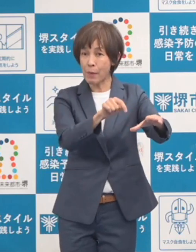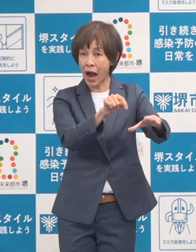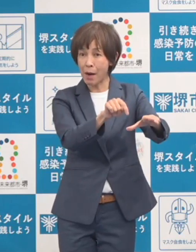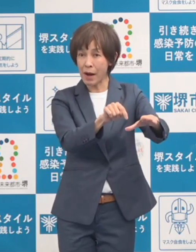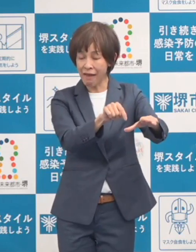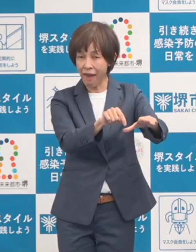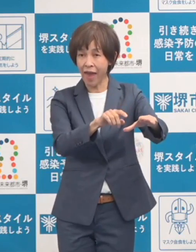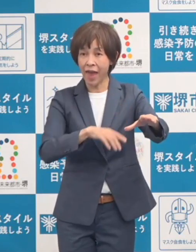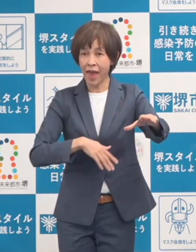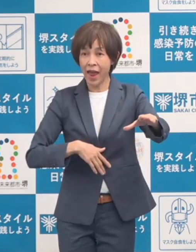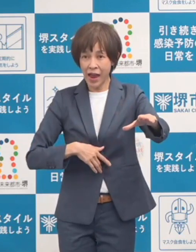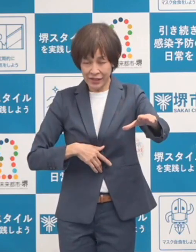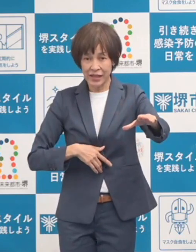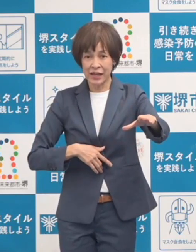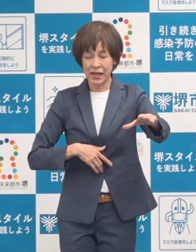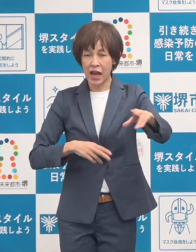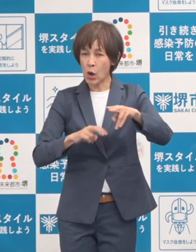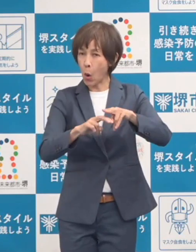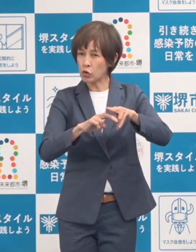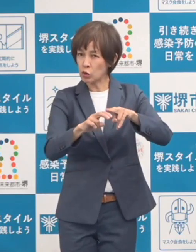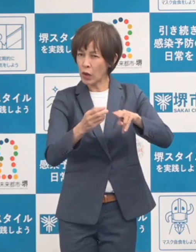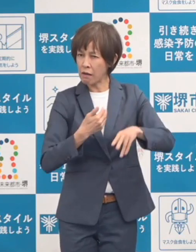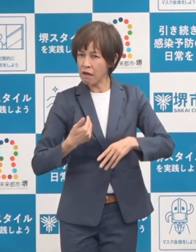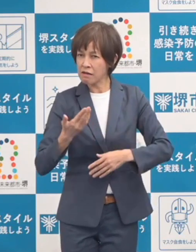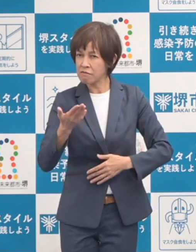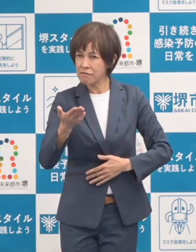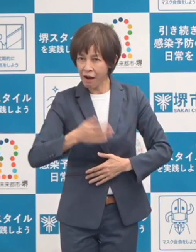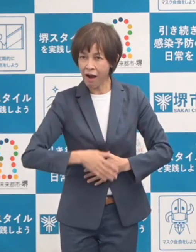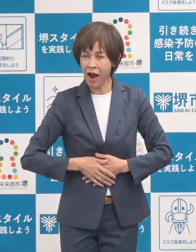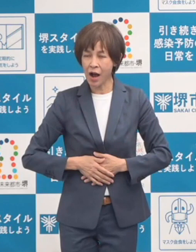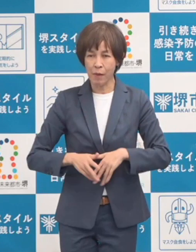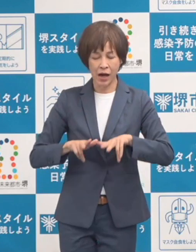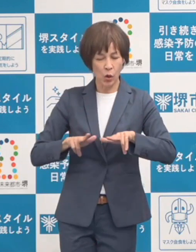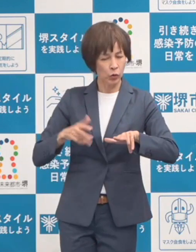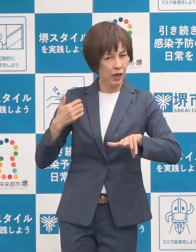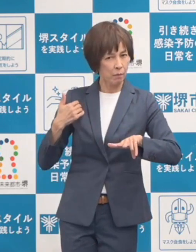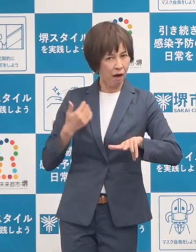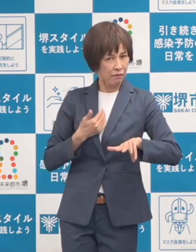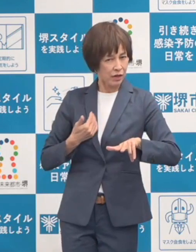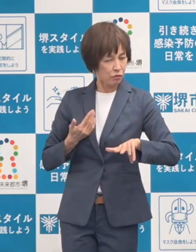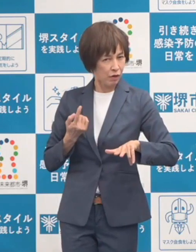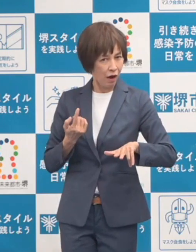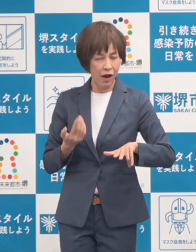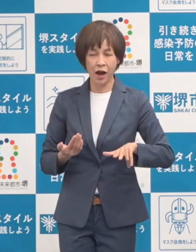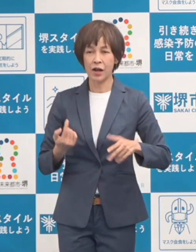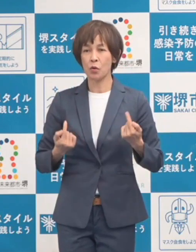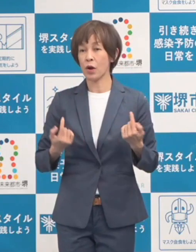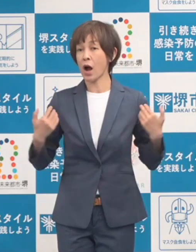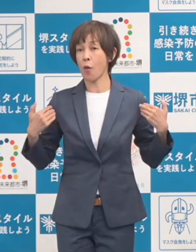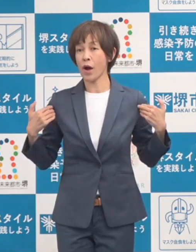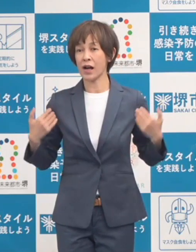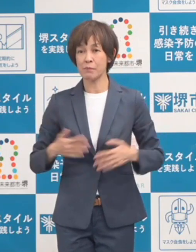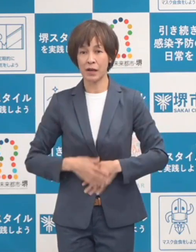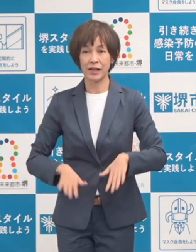そういう交通ができないかどうか、これが行政があるのかどうかというところはありますが、今の時点では堺駅